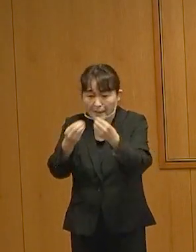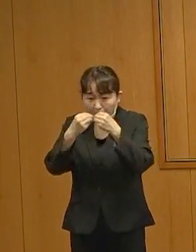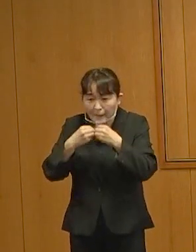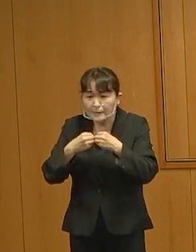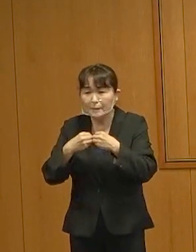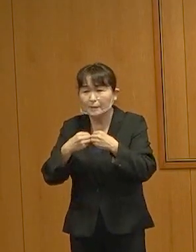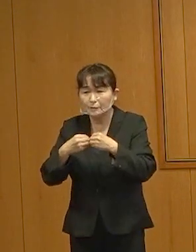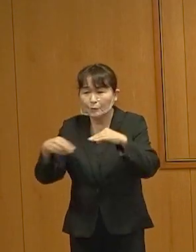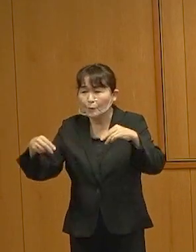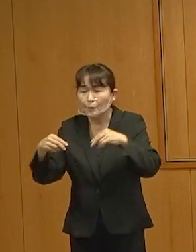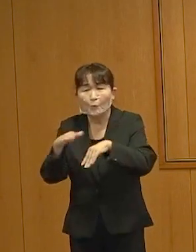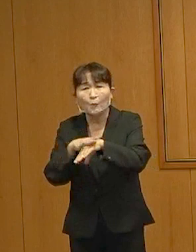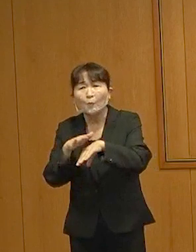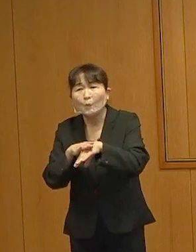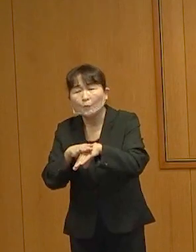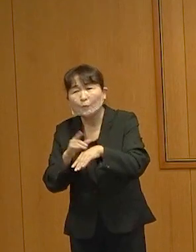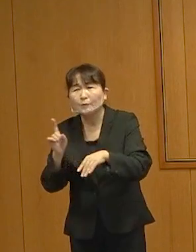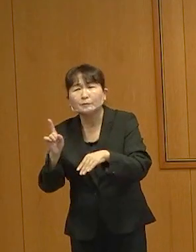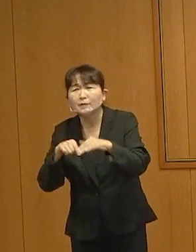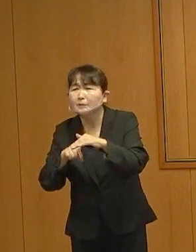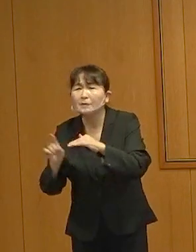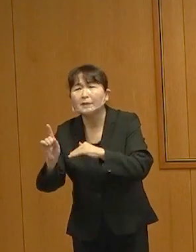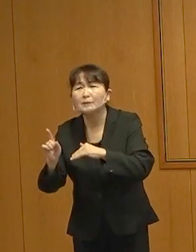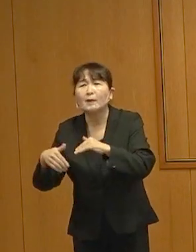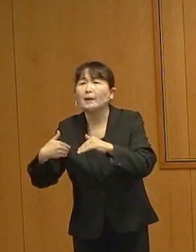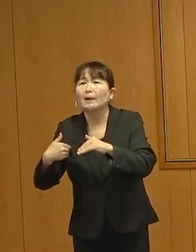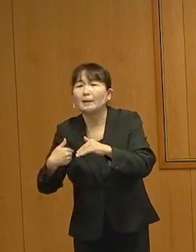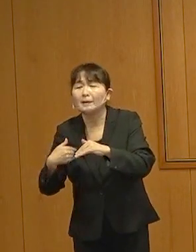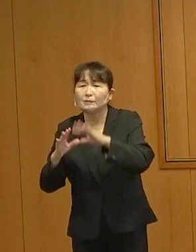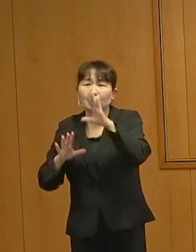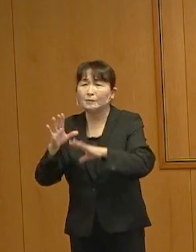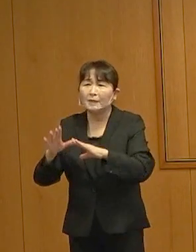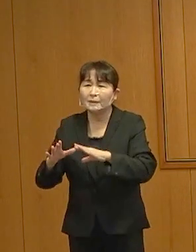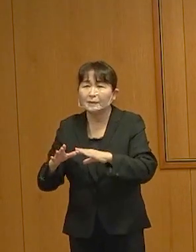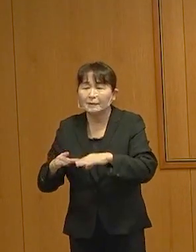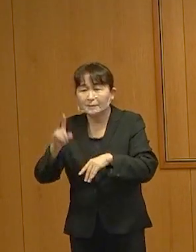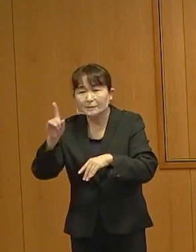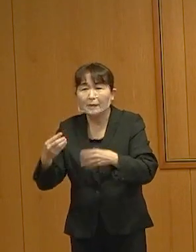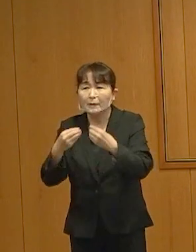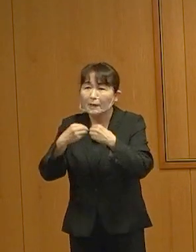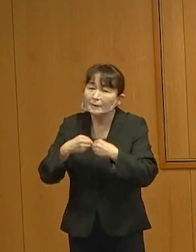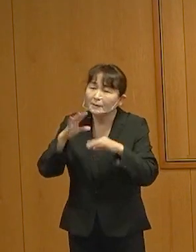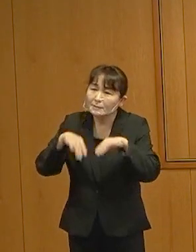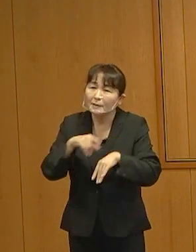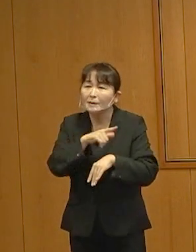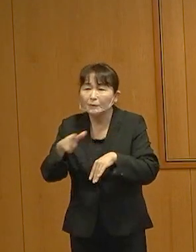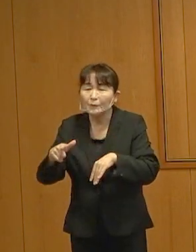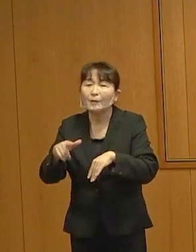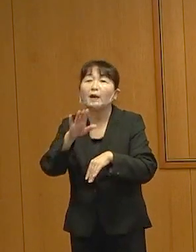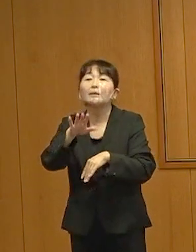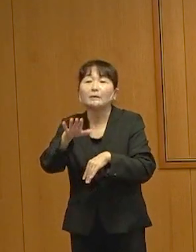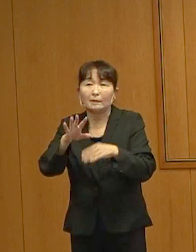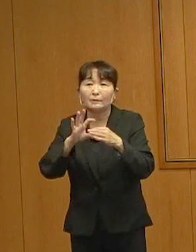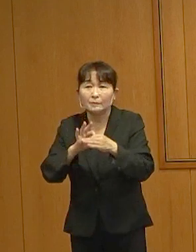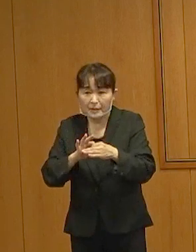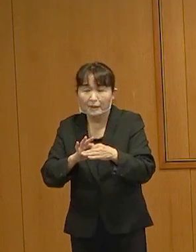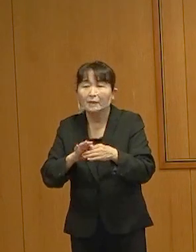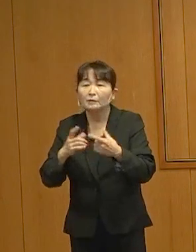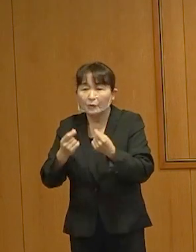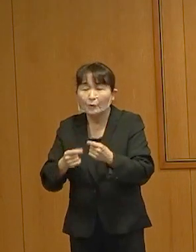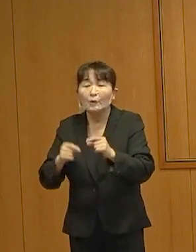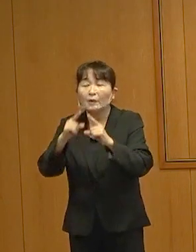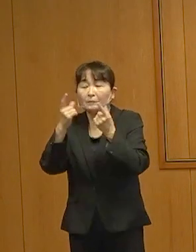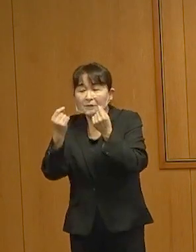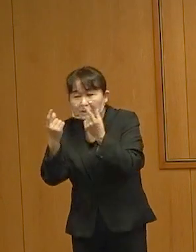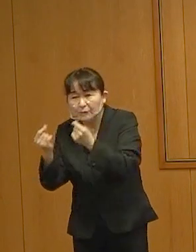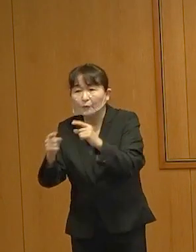は理解をしながら、住民の方々に、積極的な PR もしてきた。それを、十分ご